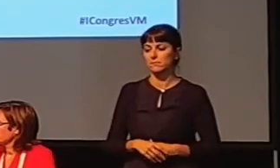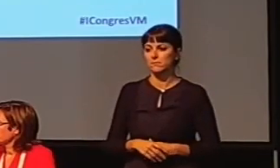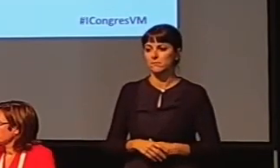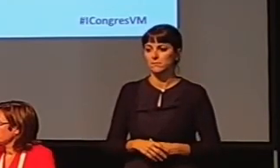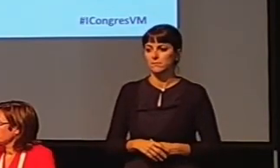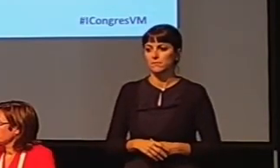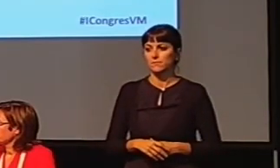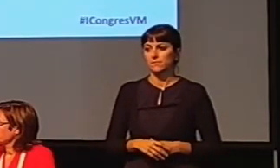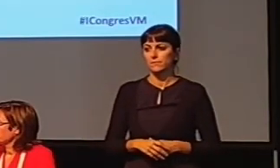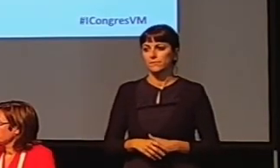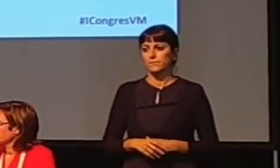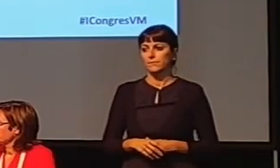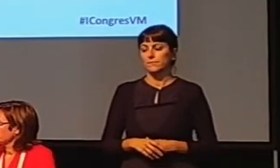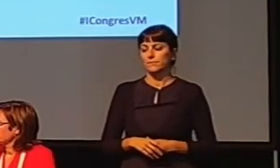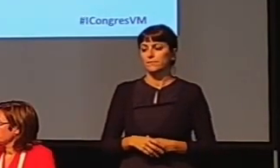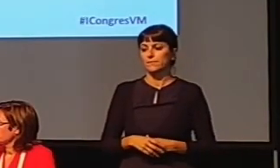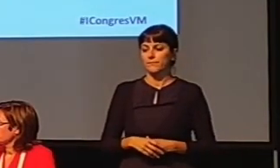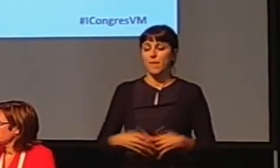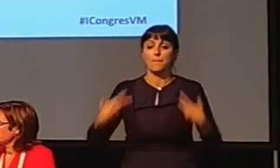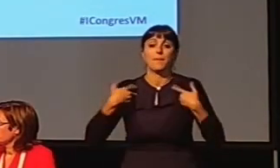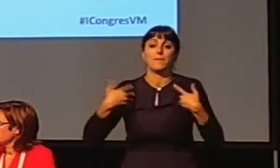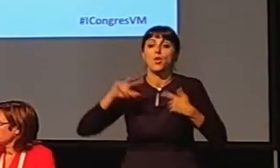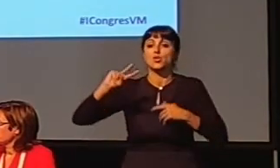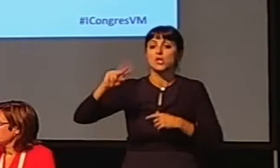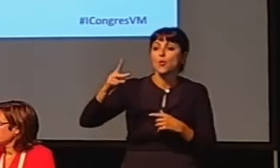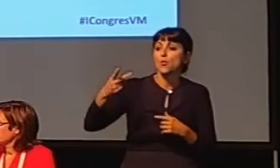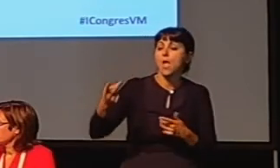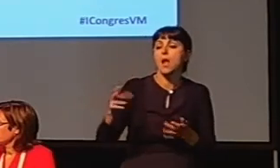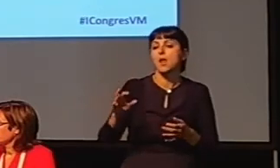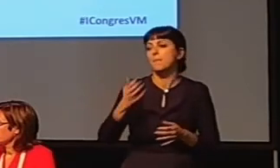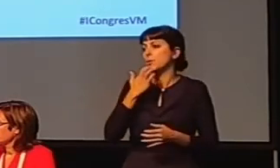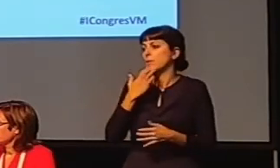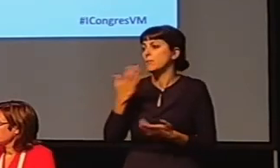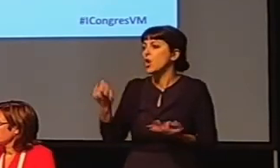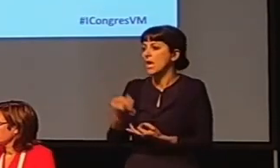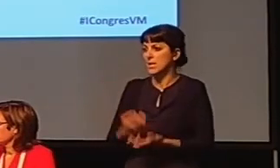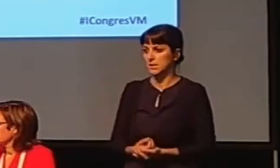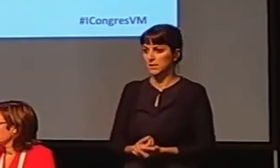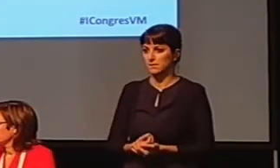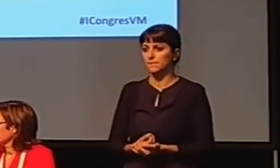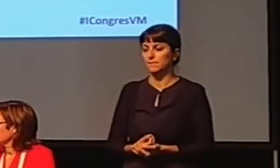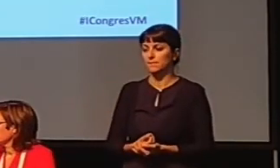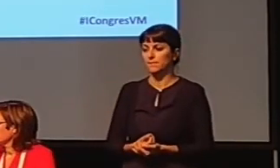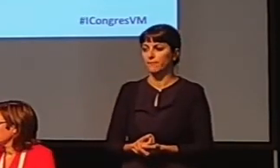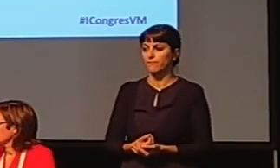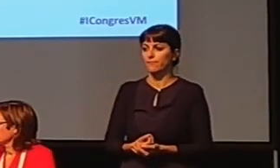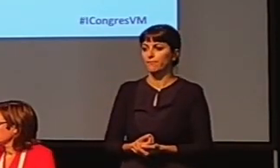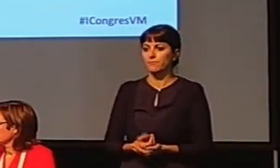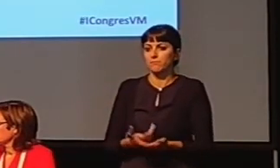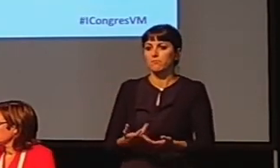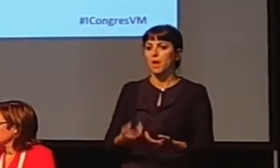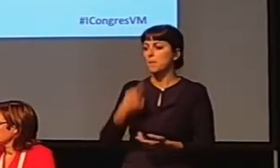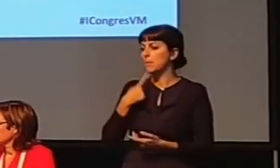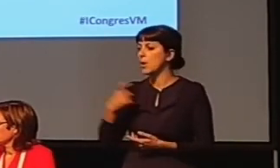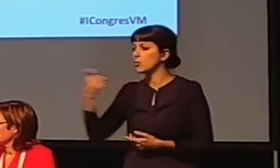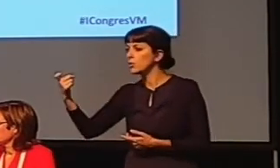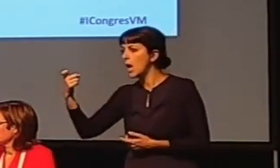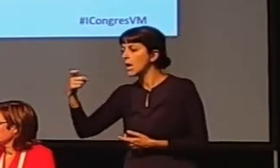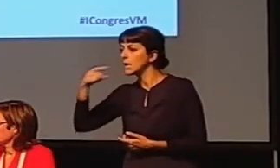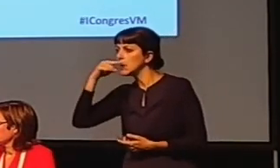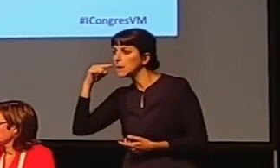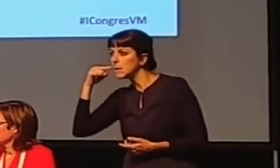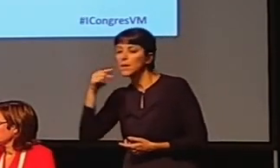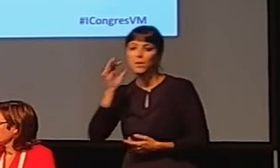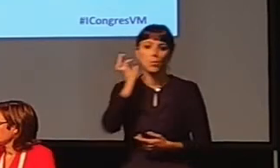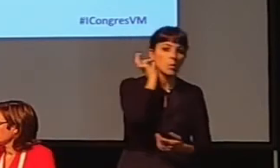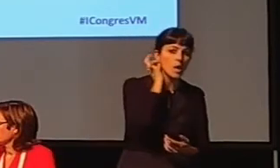És un eufemisme. Victimització secundària és preguntar-li a la tipa, al tipo lo mismo, ¿vale? Però